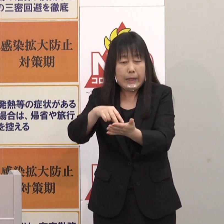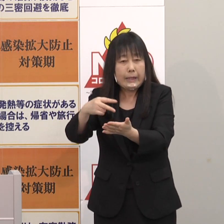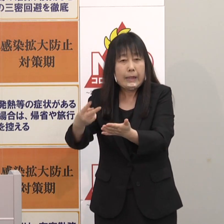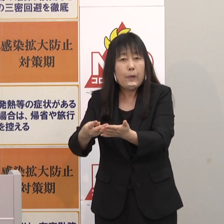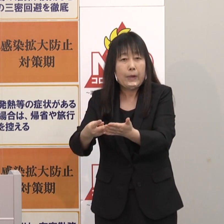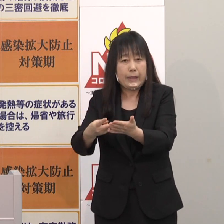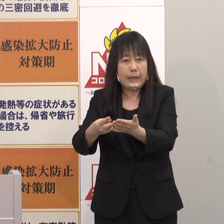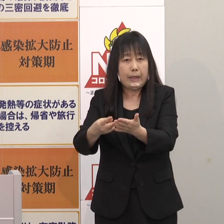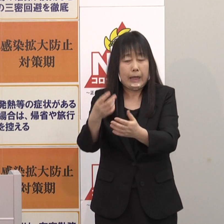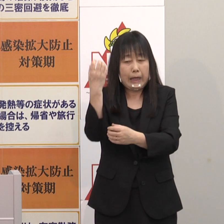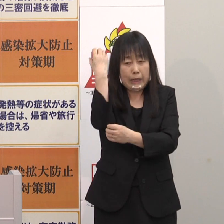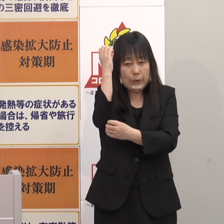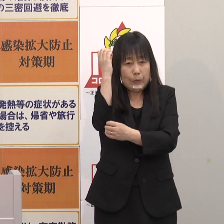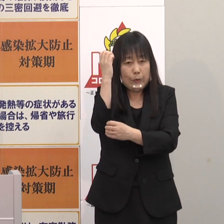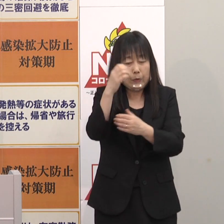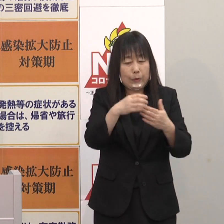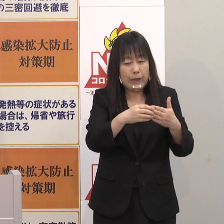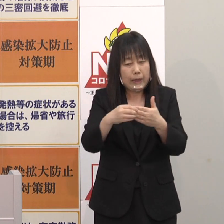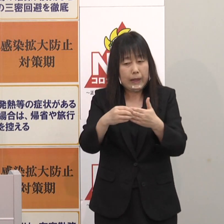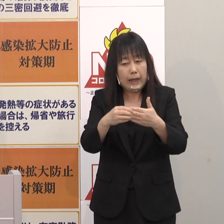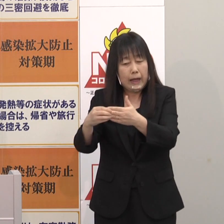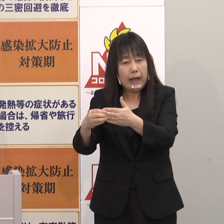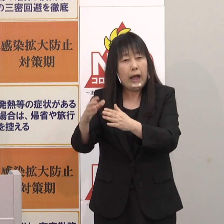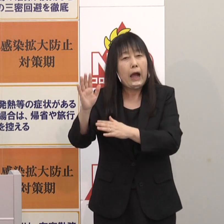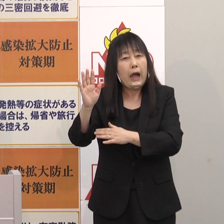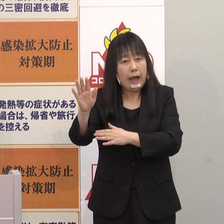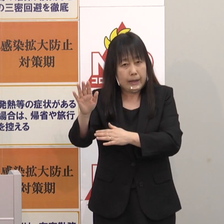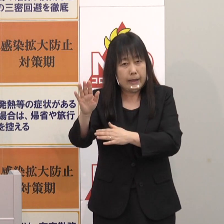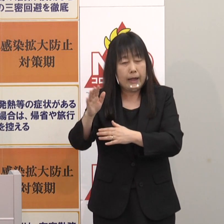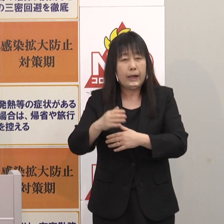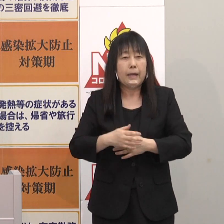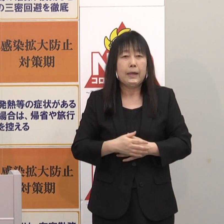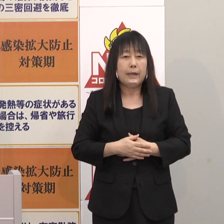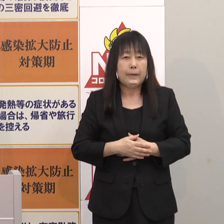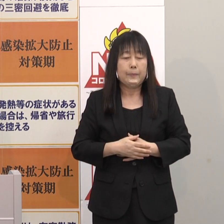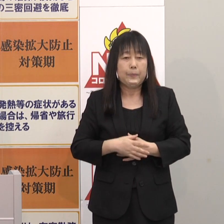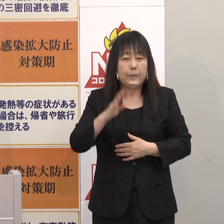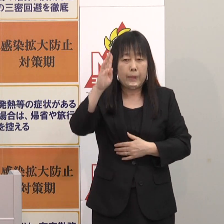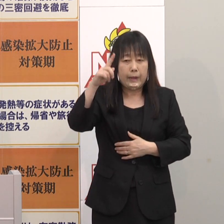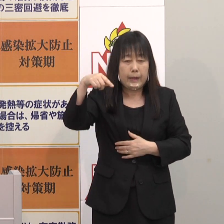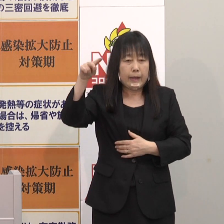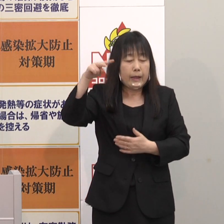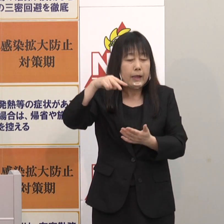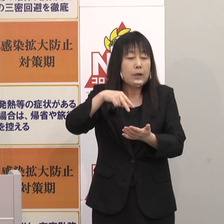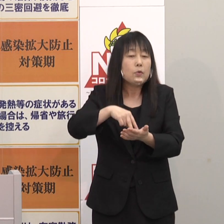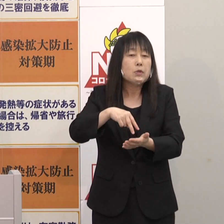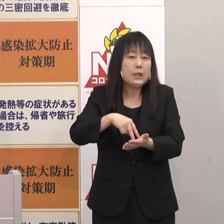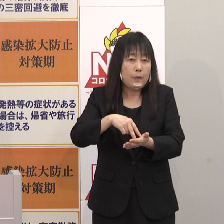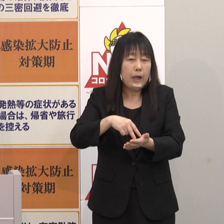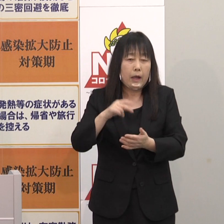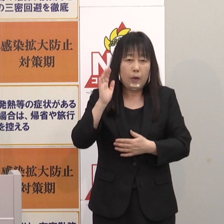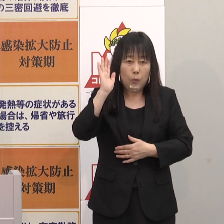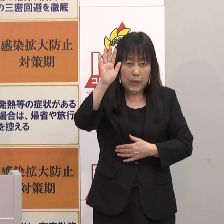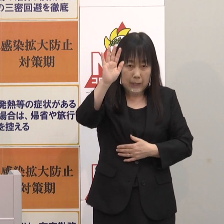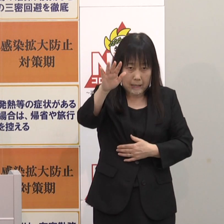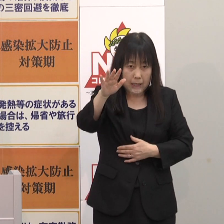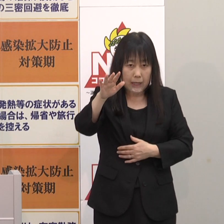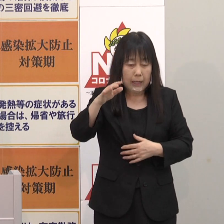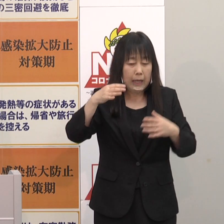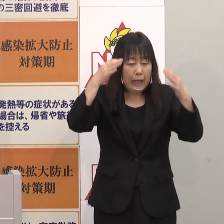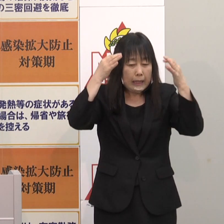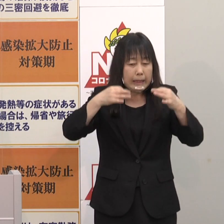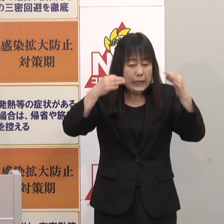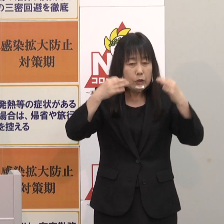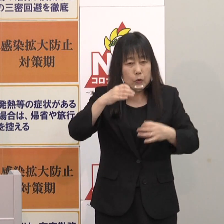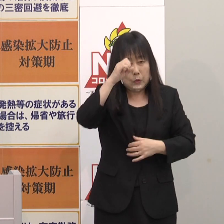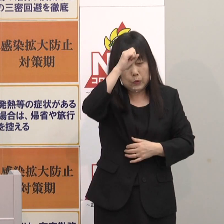こういった中、やはりその、県教委あるいは県として、こういった夏の熱中症の、事案も